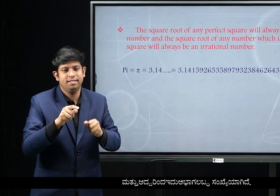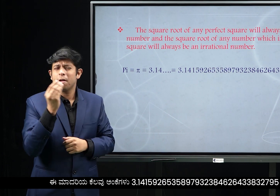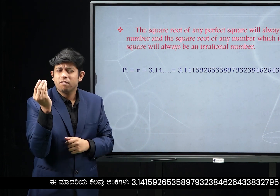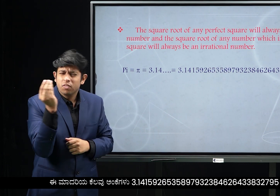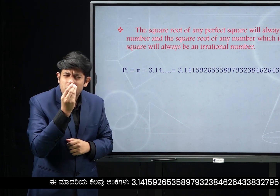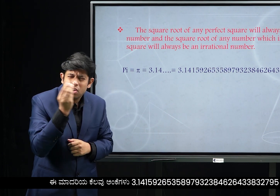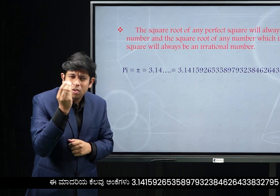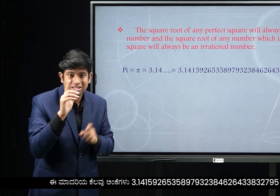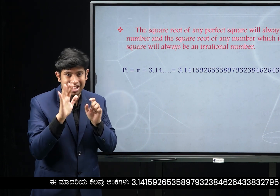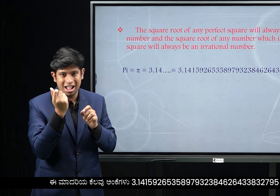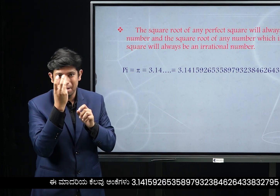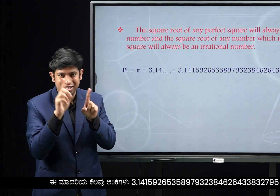ಈ ಮಾದರಿಯ ಕೆಲವು ಅಂಕೆಗಳು